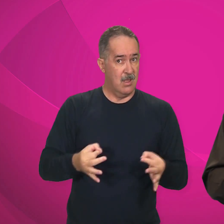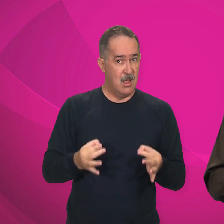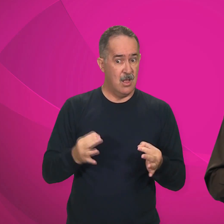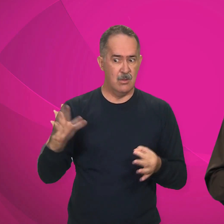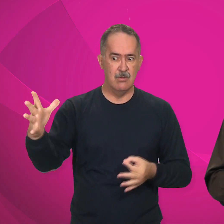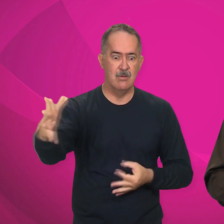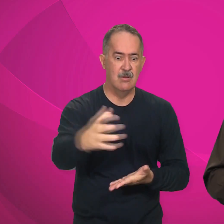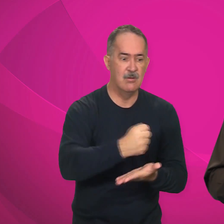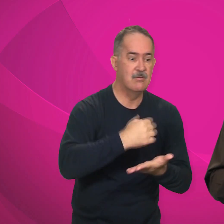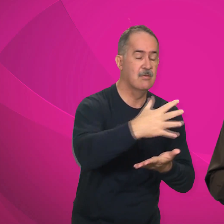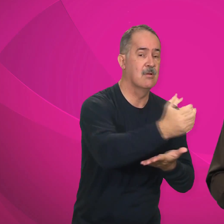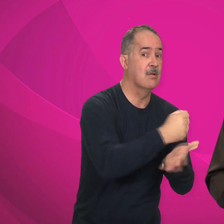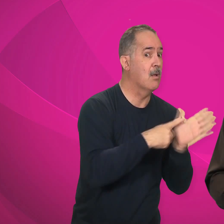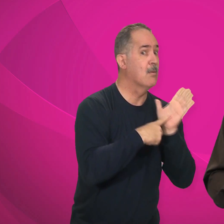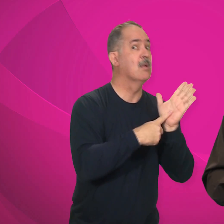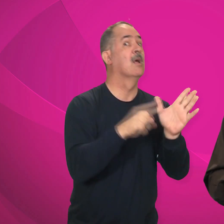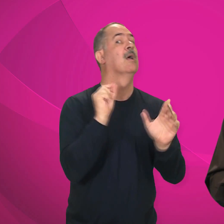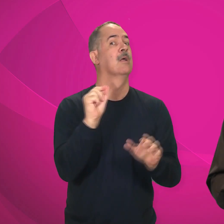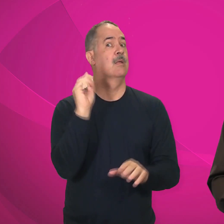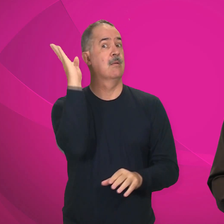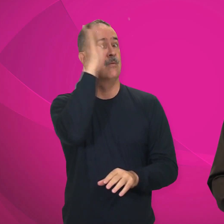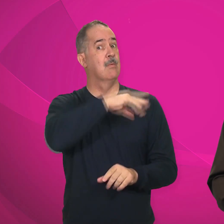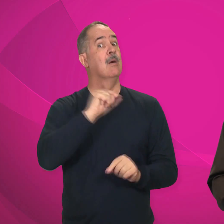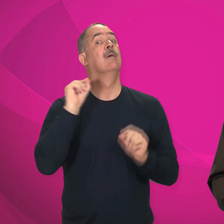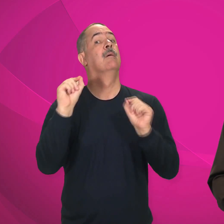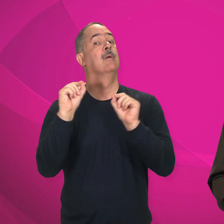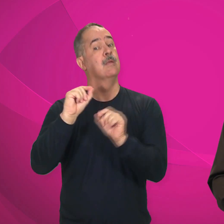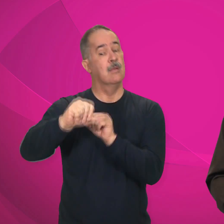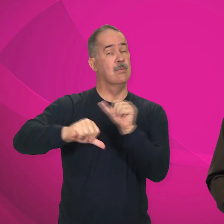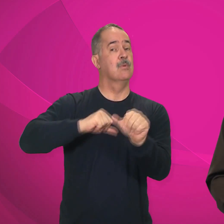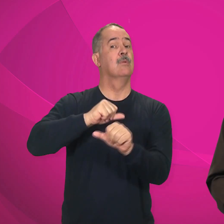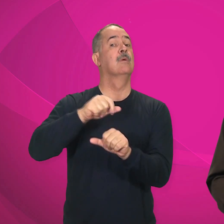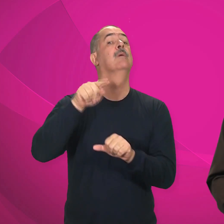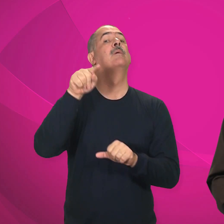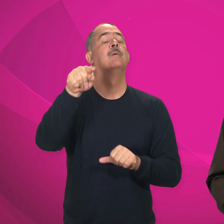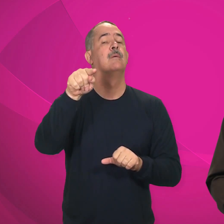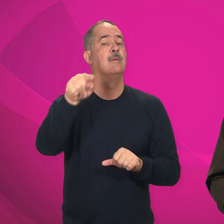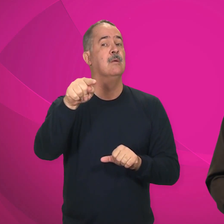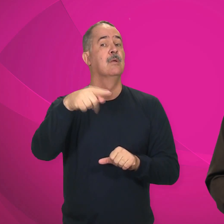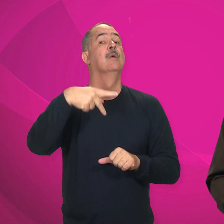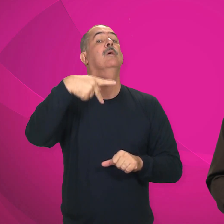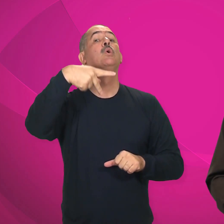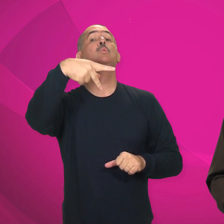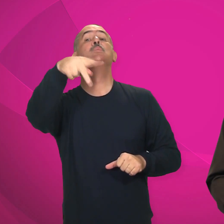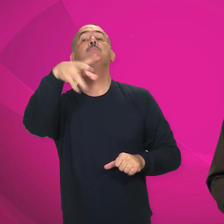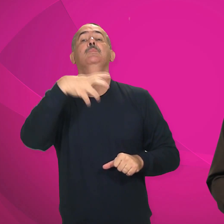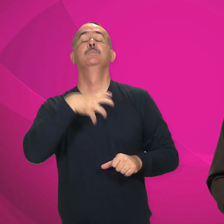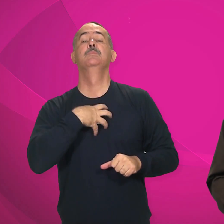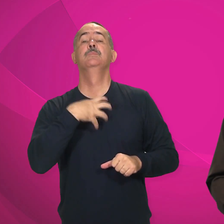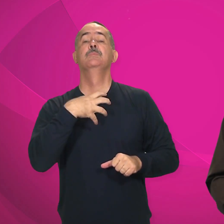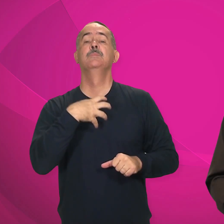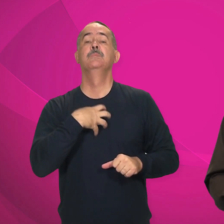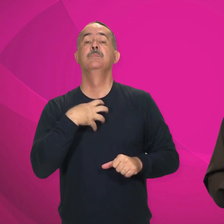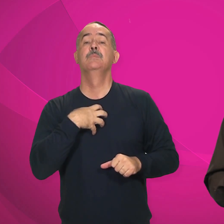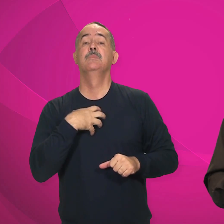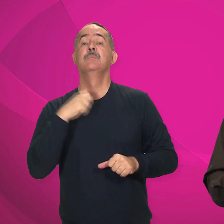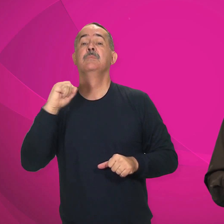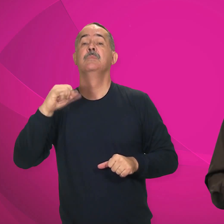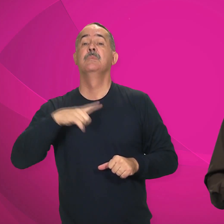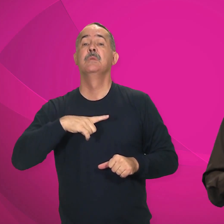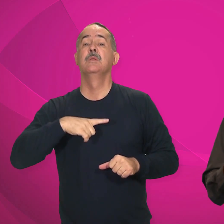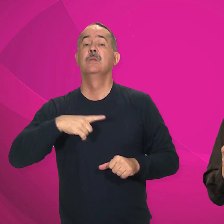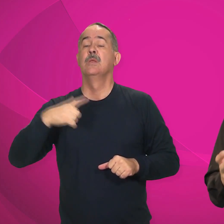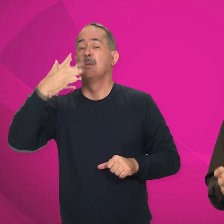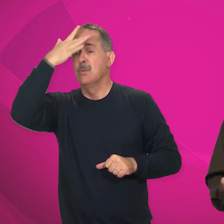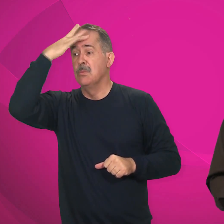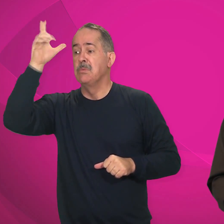colheita, mostrará quem é mau e quem se converteu. E você? Qual a sua atitude diante